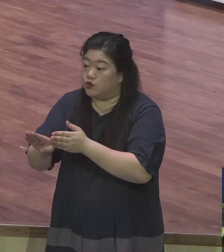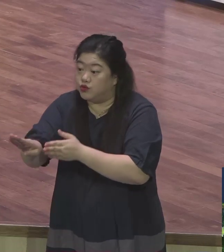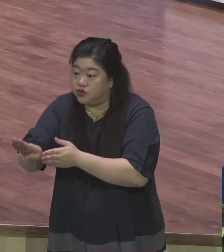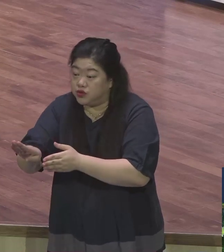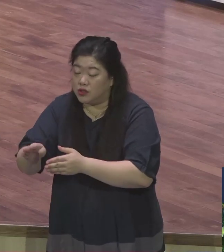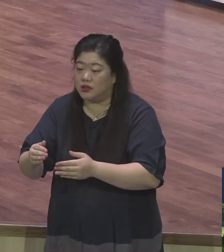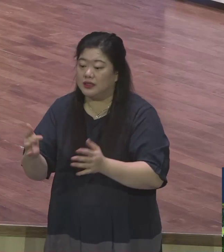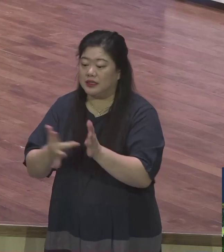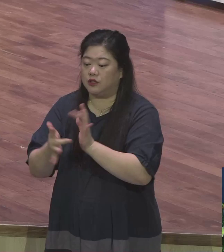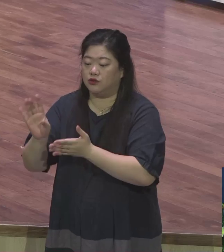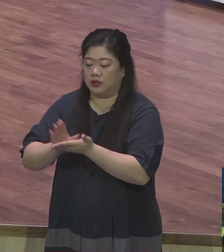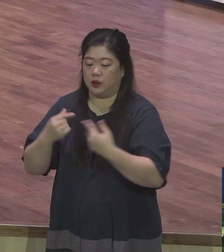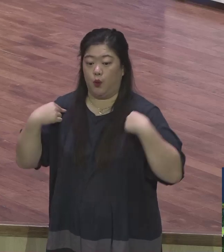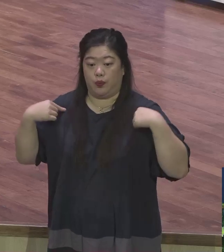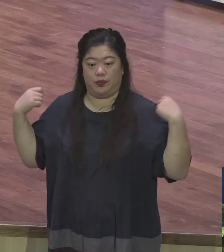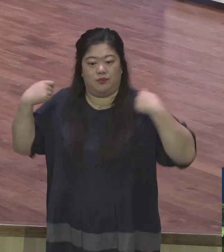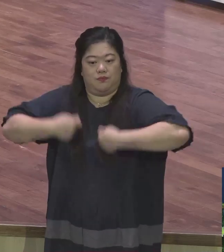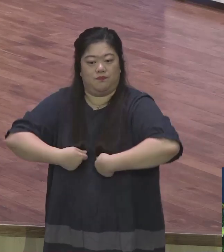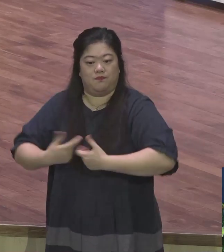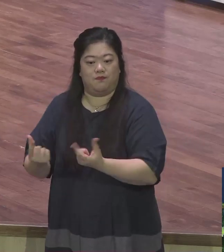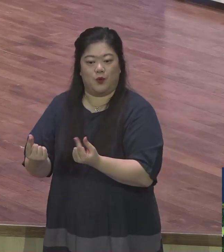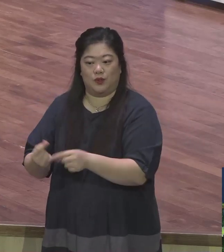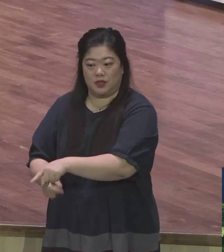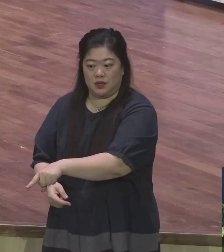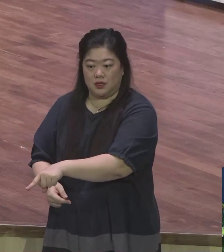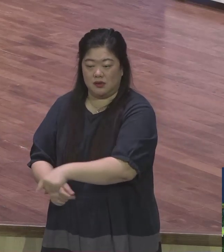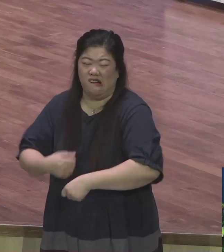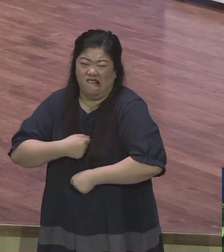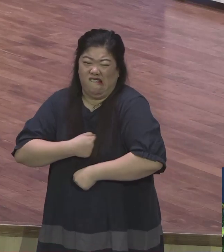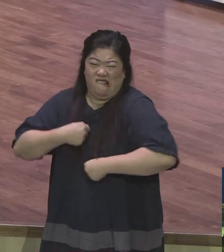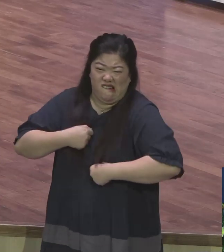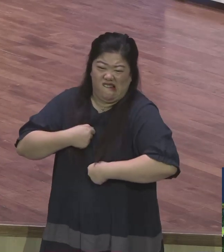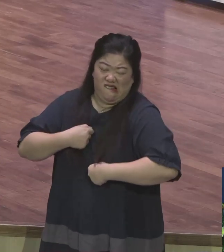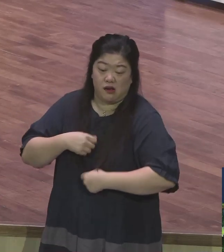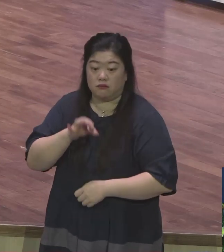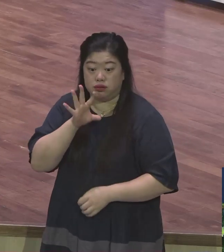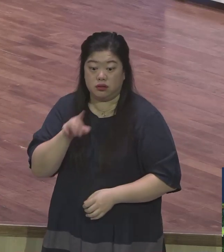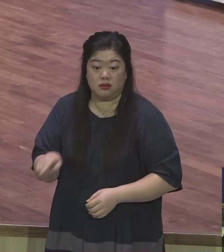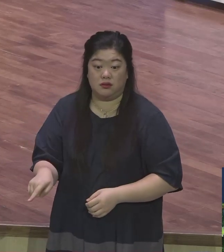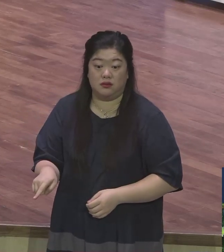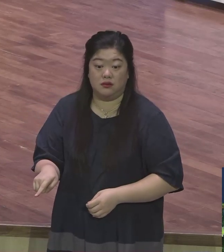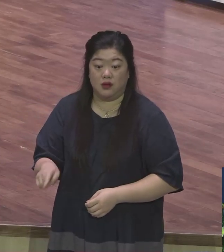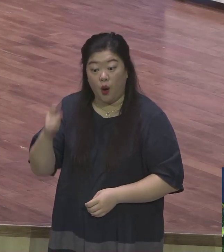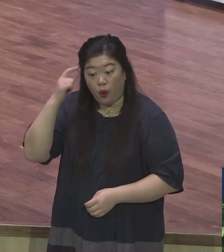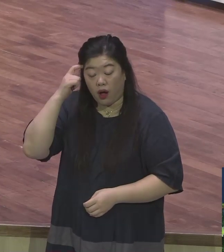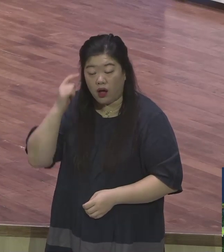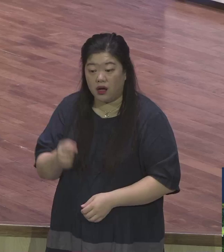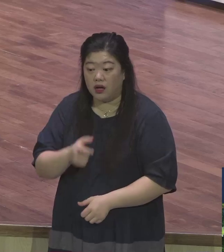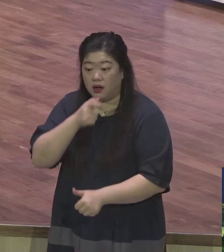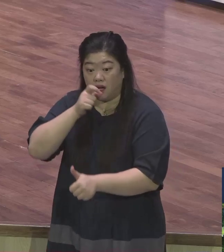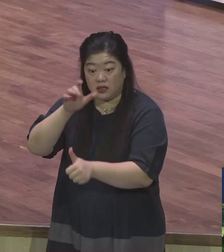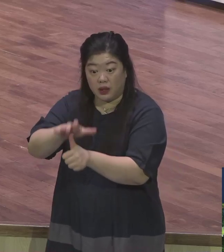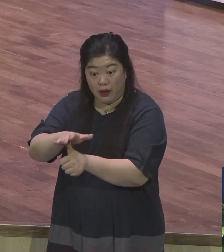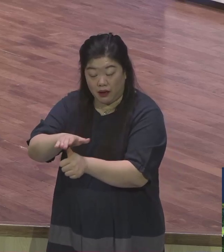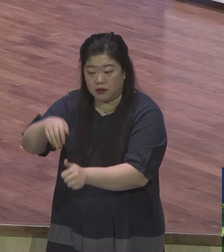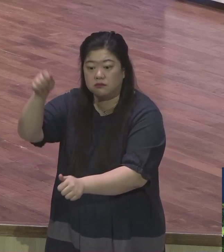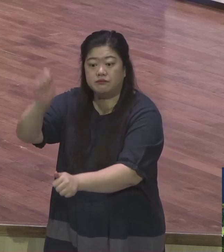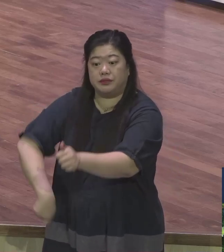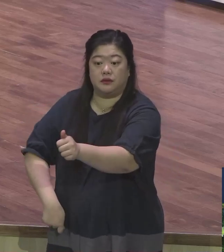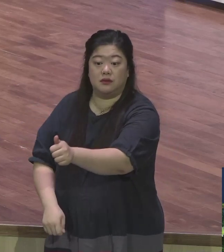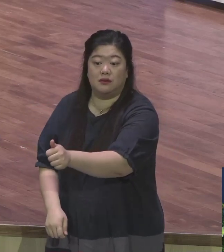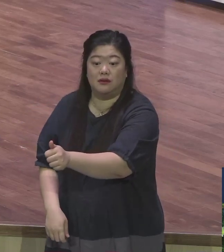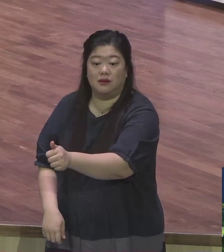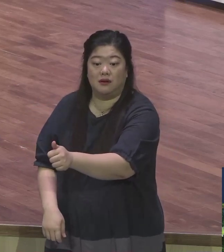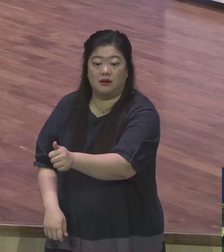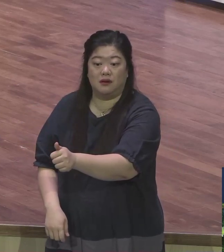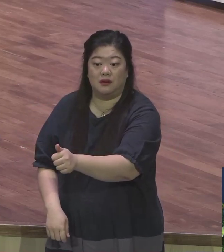예수 그리스도 옷을 입어버렸어요. 벗을 수가 없어요. 세례를 받은 사람 예수를 믿은 사람은